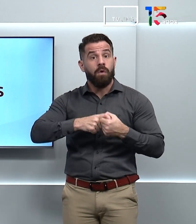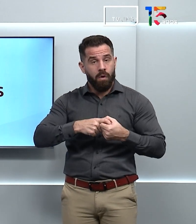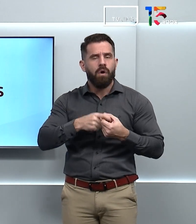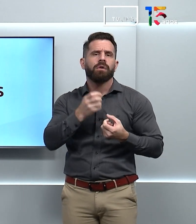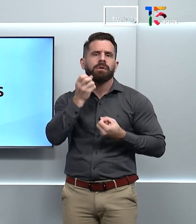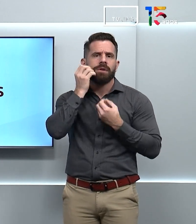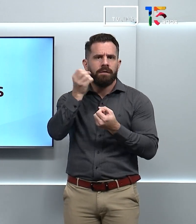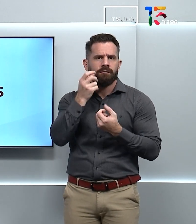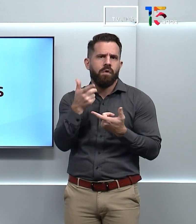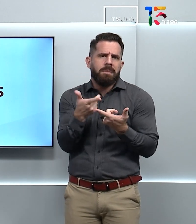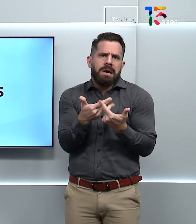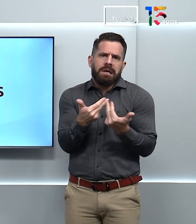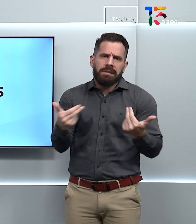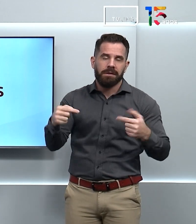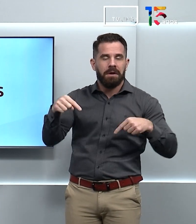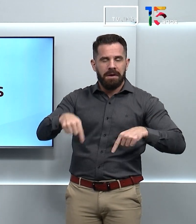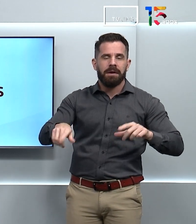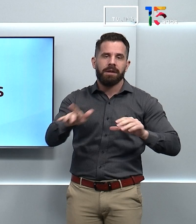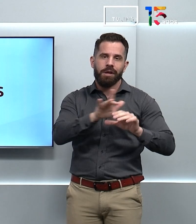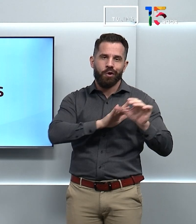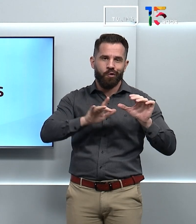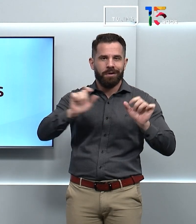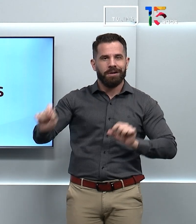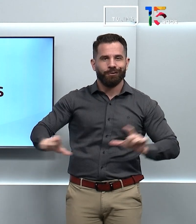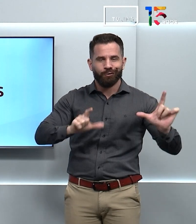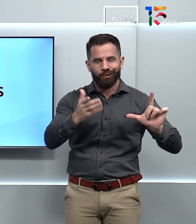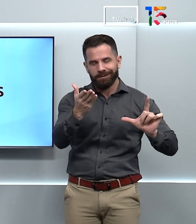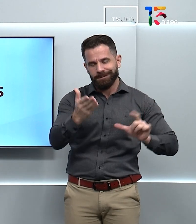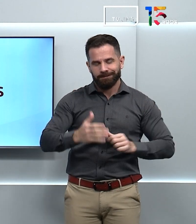mais informações aqui no Conexões.